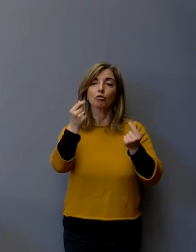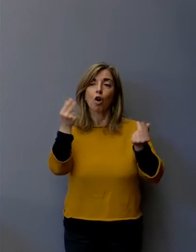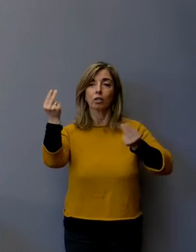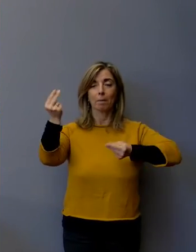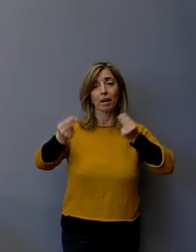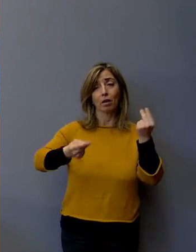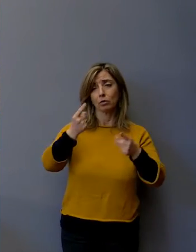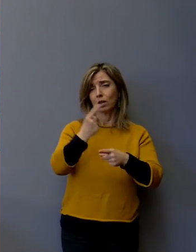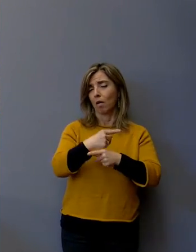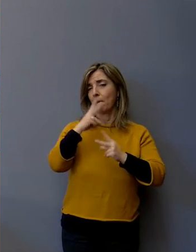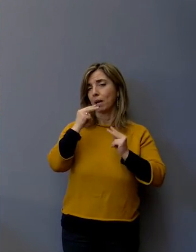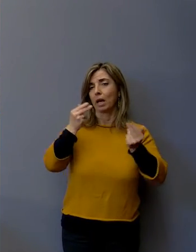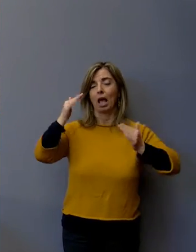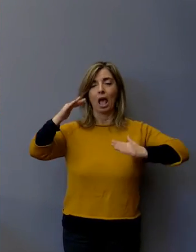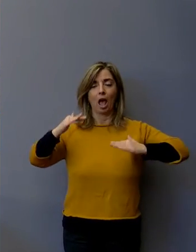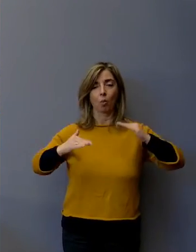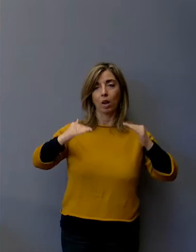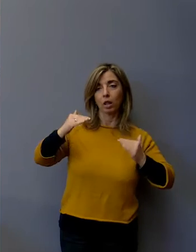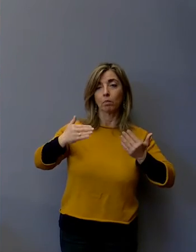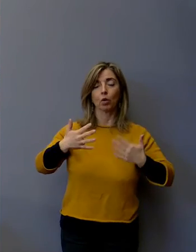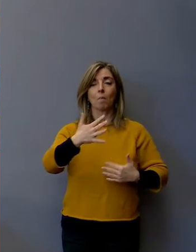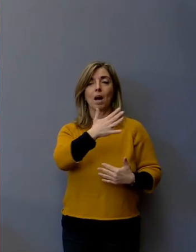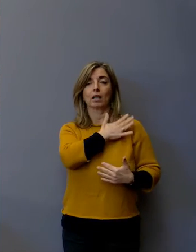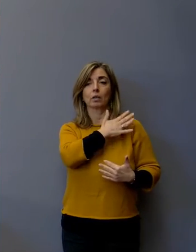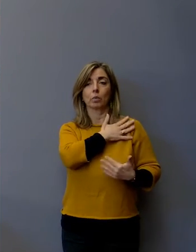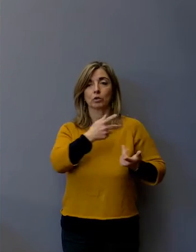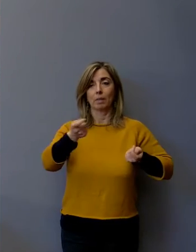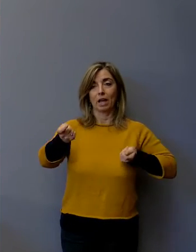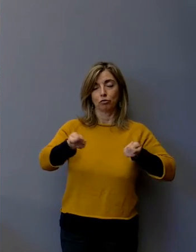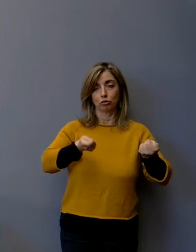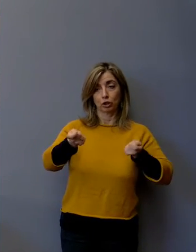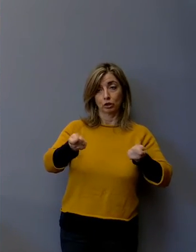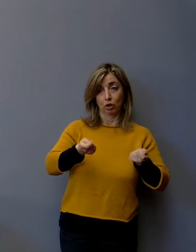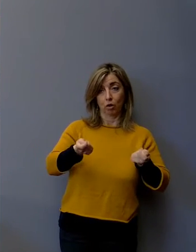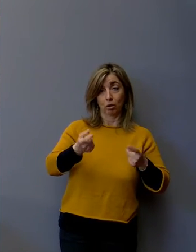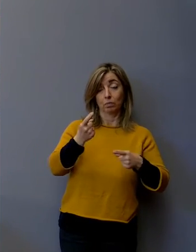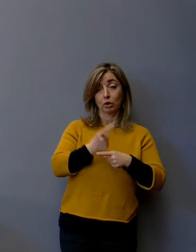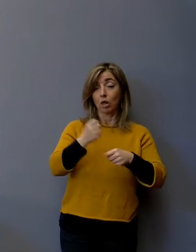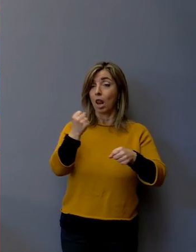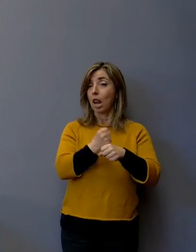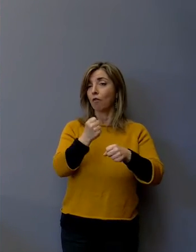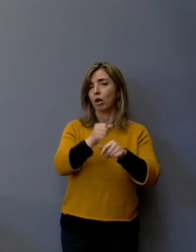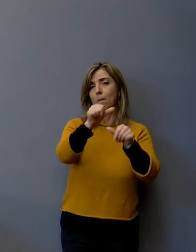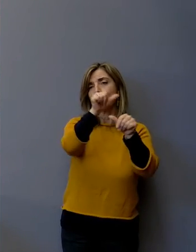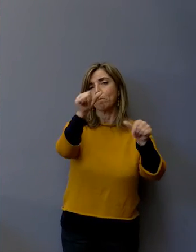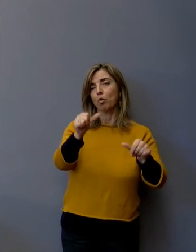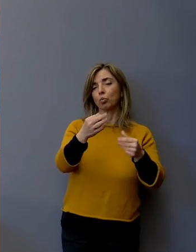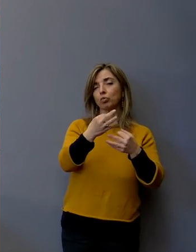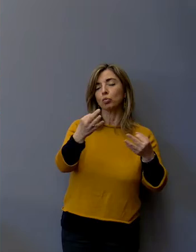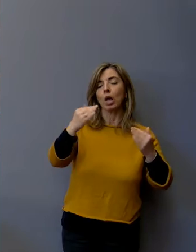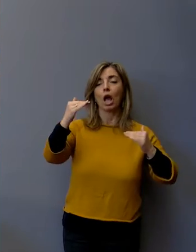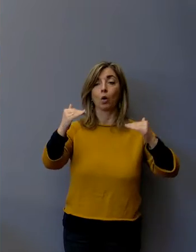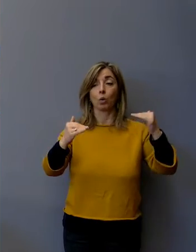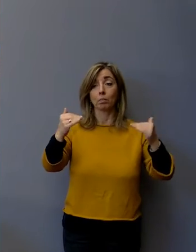occorre fare le cose con il giusto passo ed il giusto equilibrio io ringrazio picciocchi